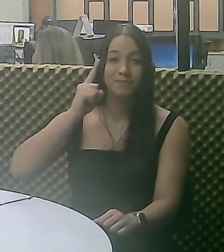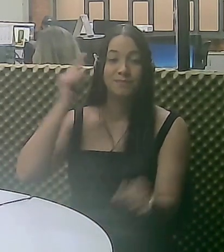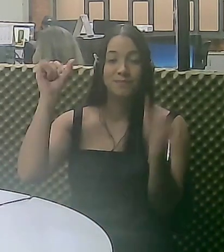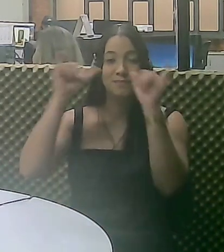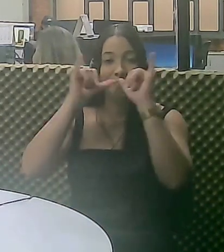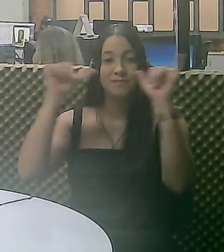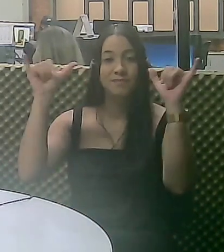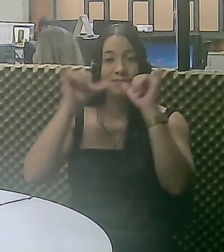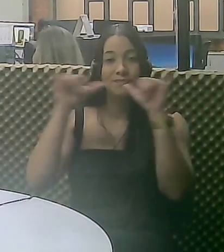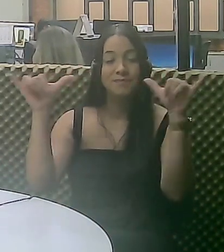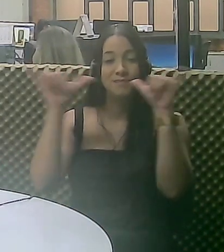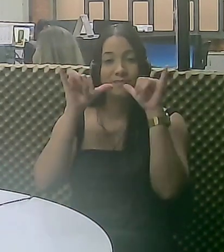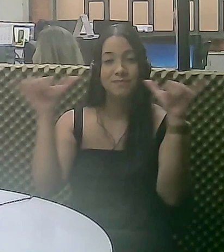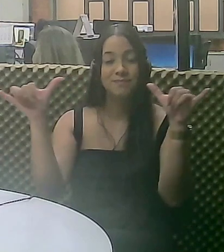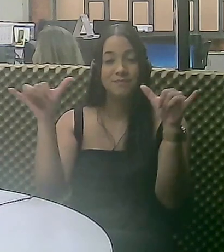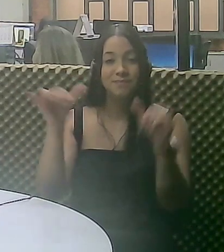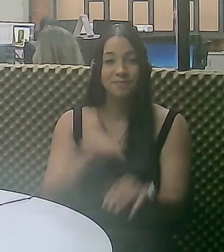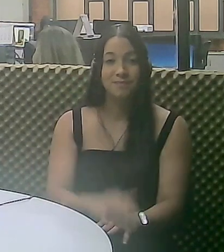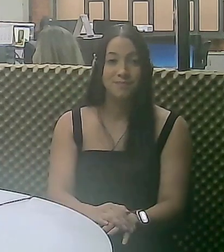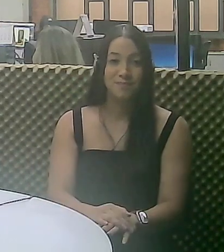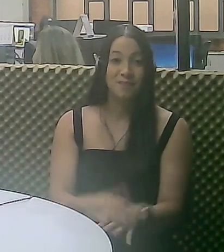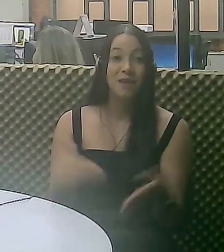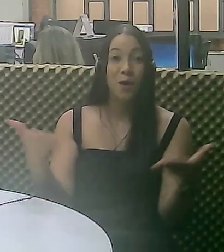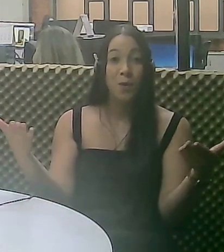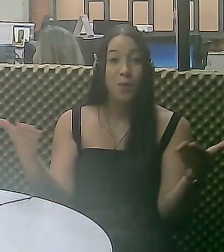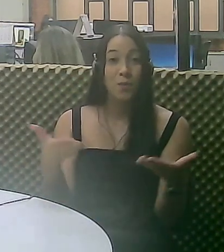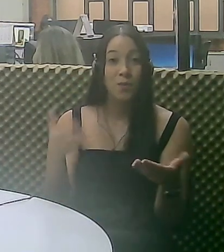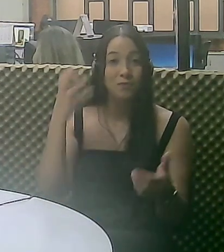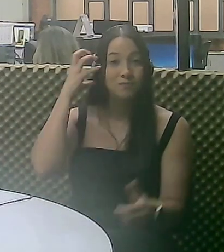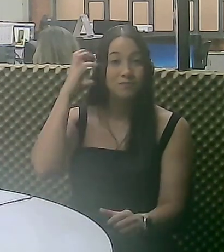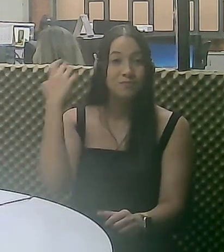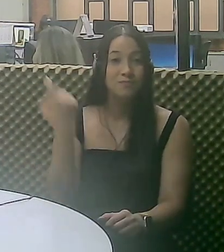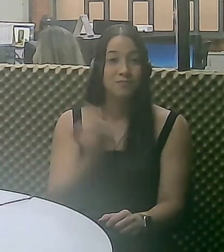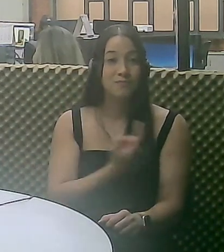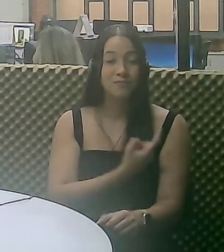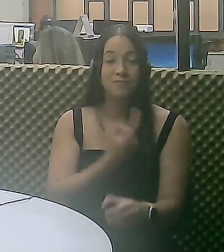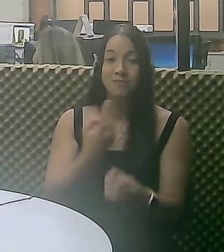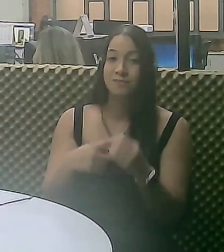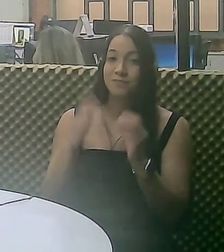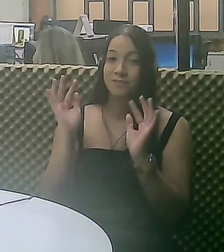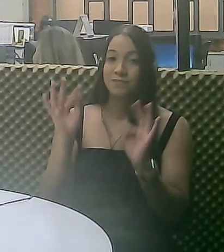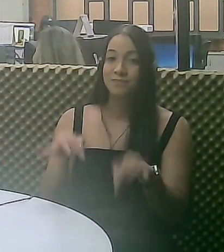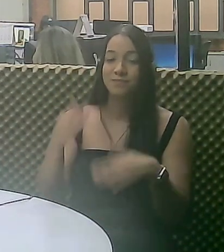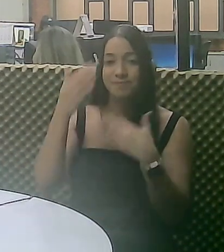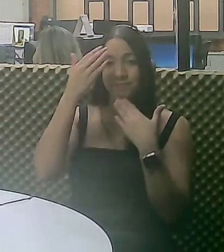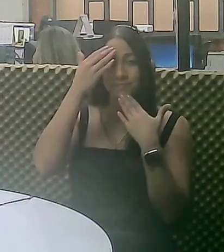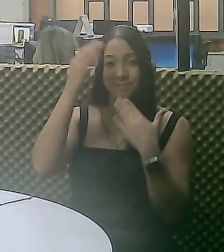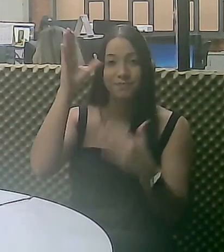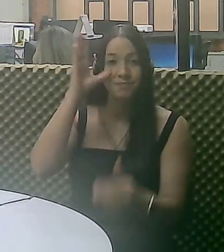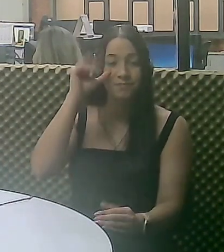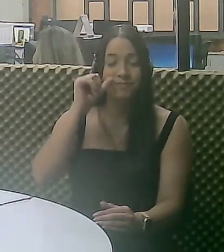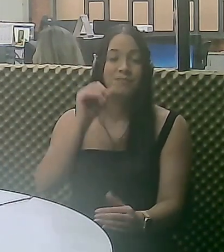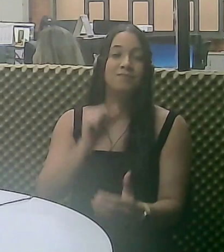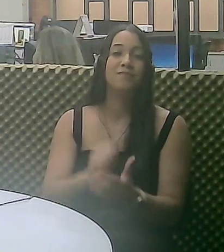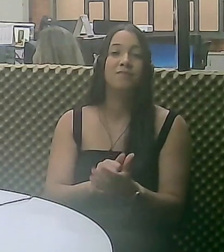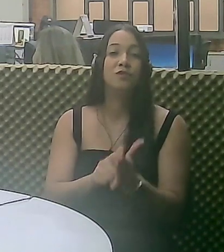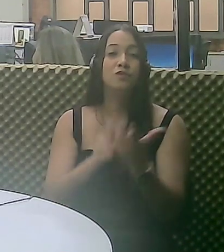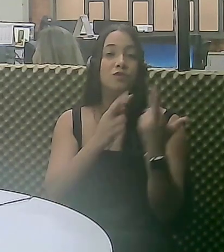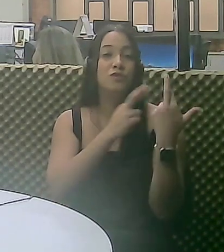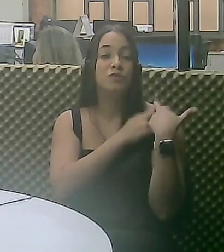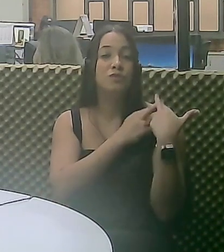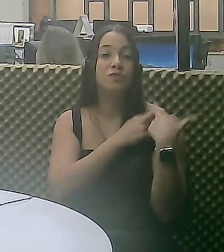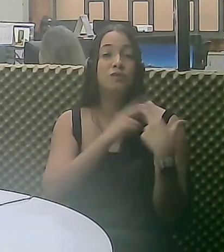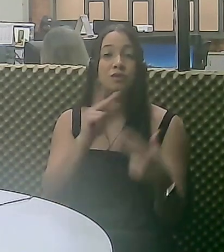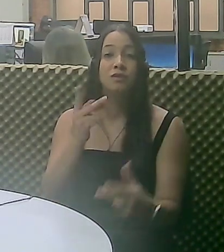Giro de notícias. A edição de hoje da Rádio Nossa Cidade fica por aqui. Jornalista responsável pela